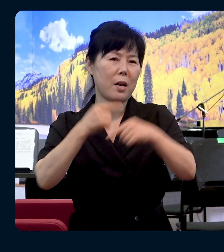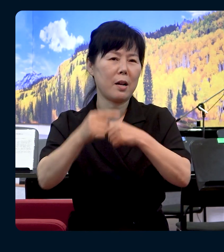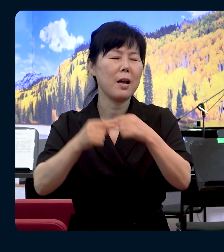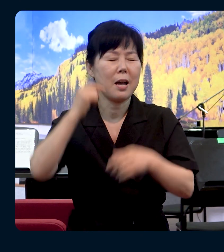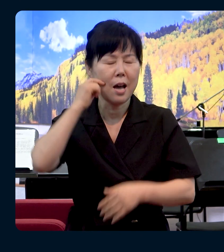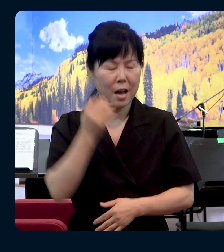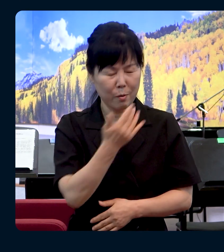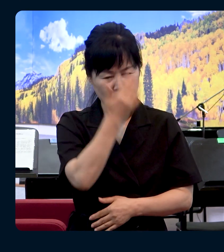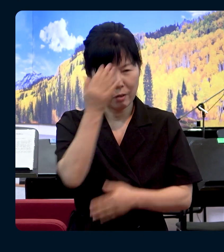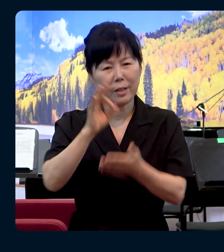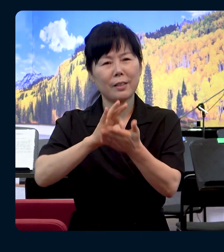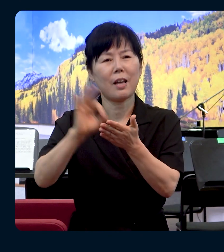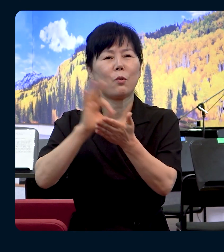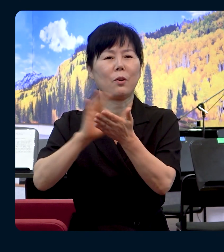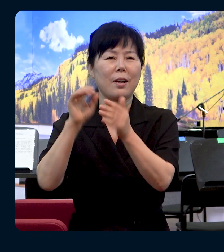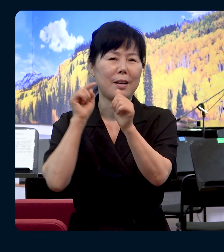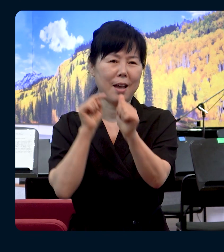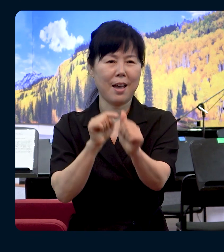라는 거예요.